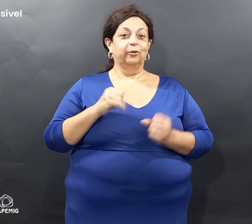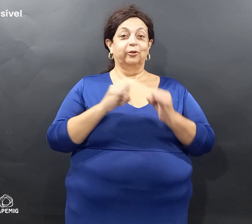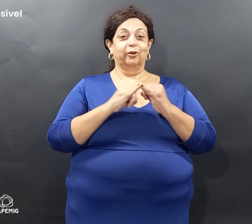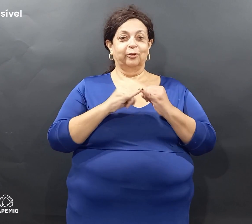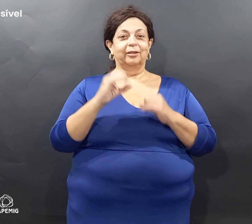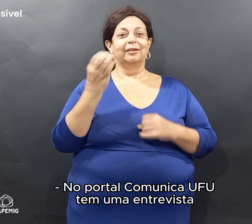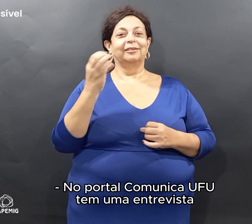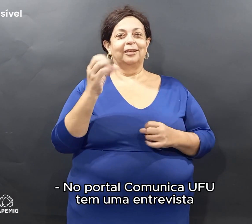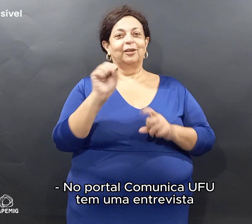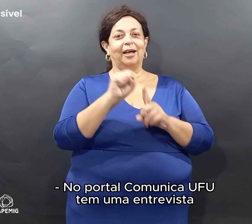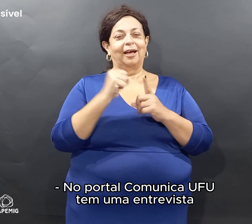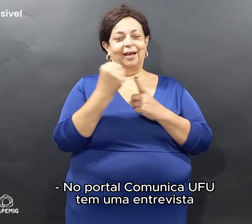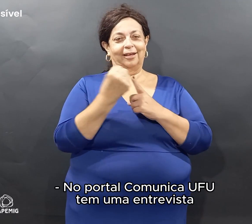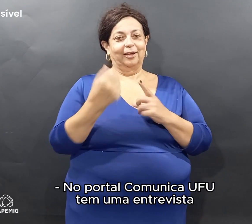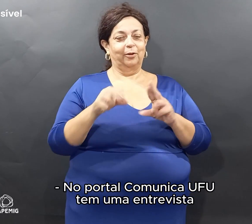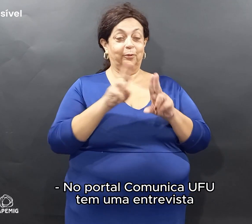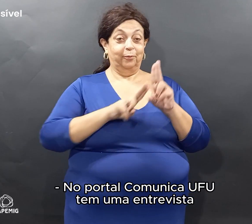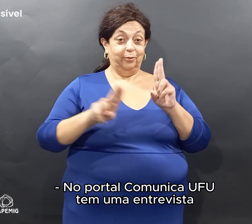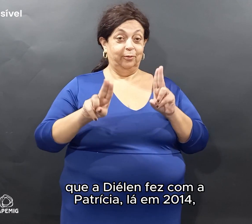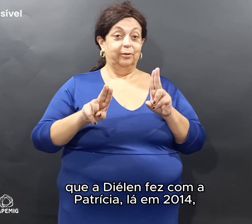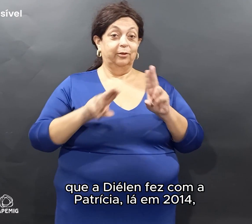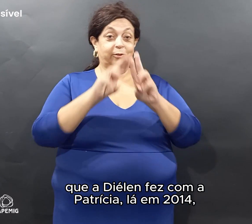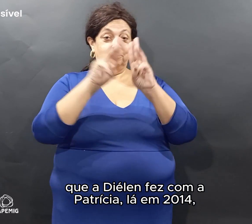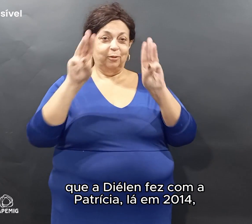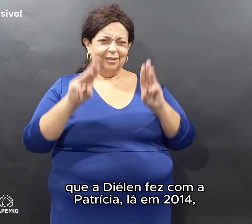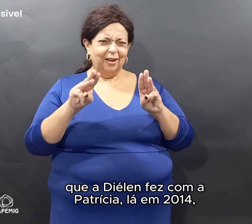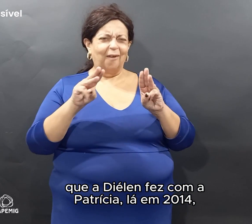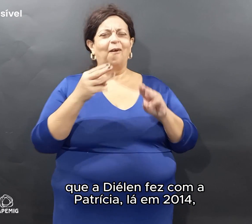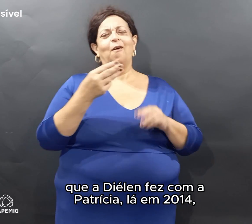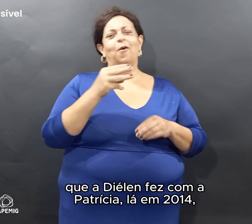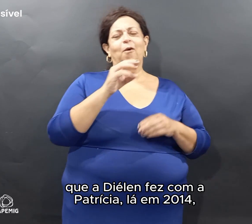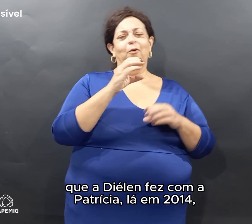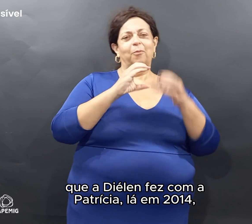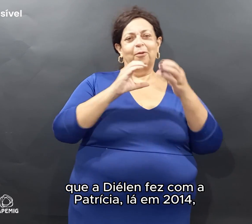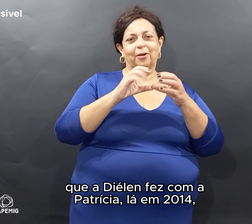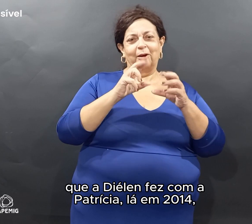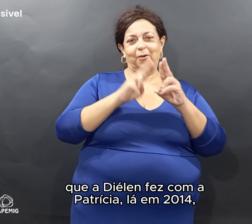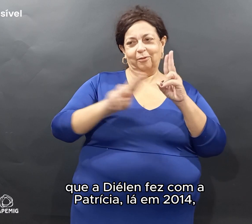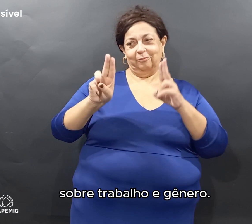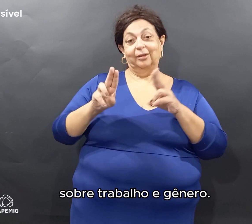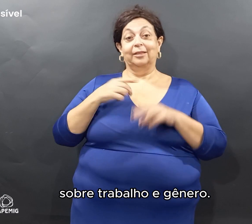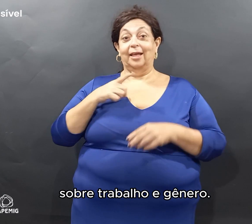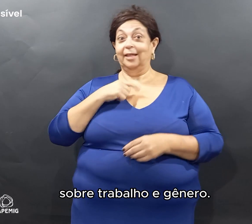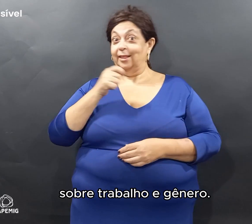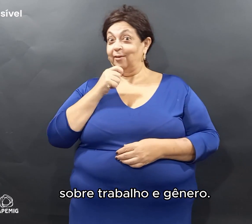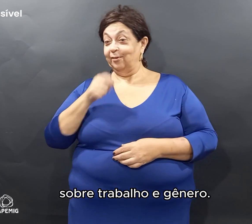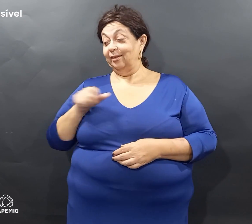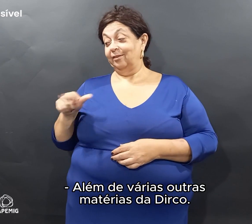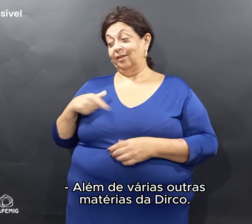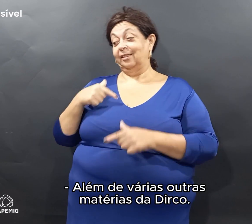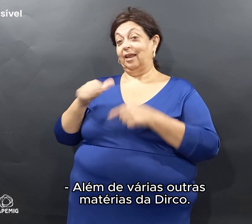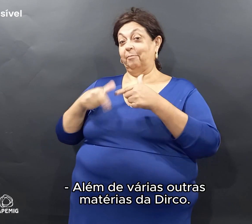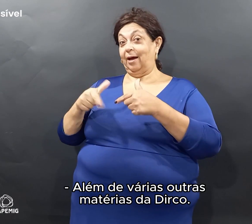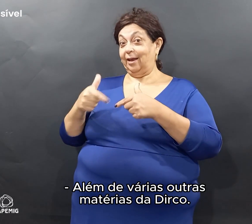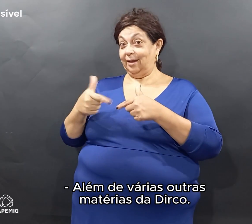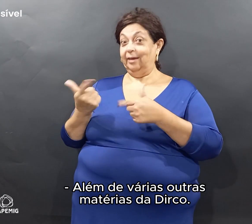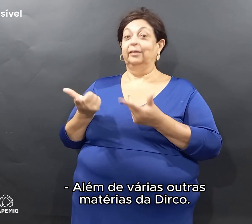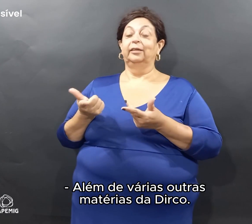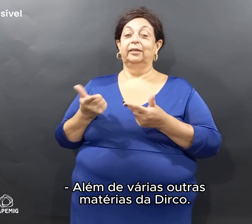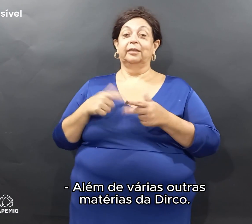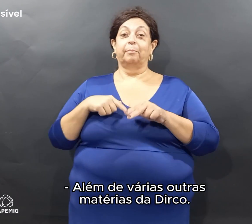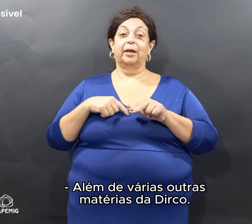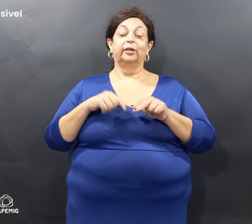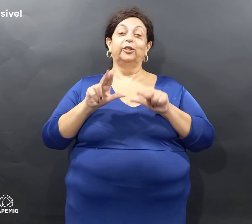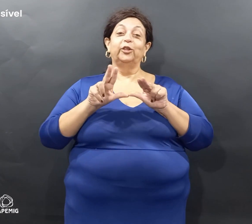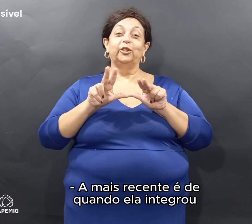UFO. No portal Comunica UFO tem uma entrevista que a Jelen fez com a Patrícia lá em 2014 sobre trabalho e gênero, além de várias outras